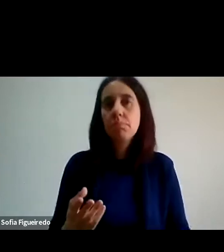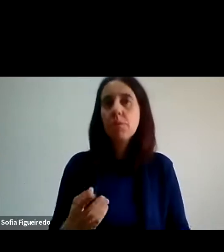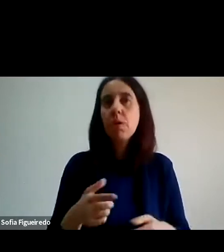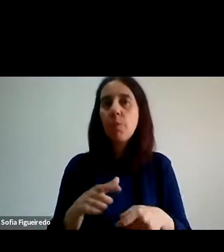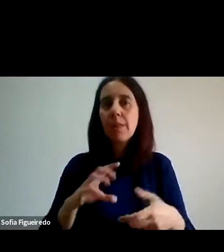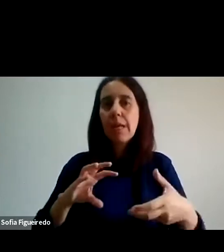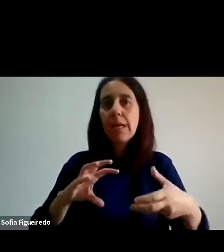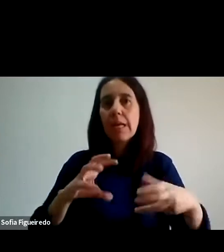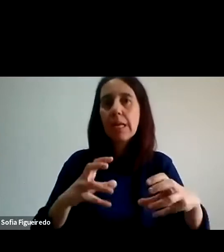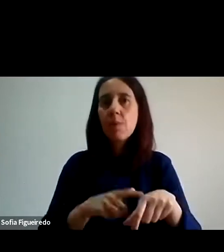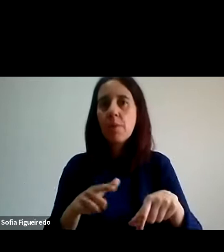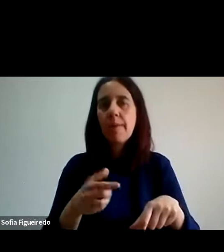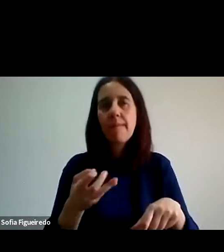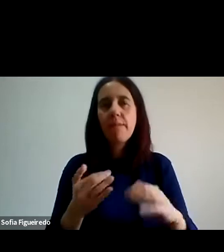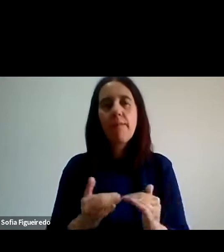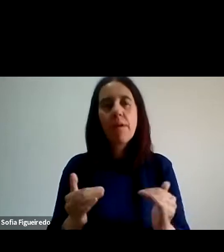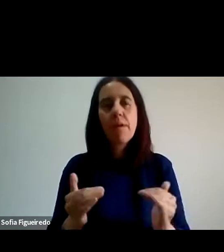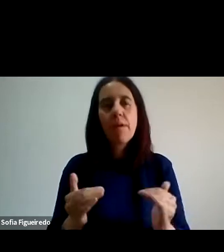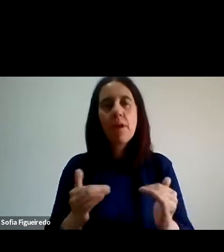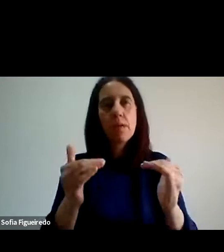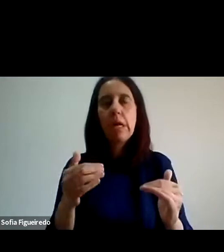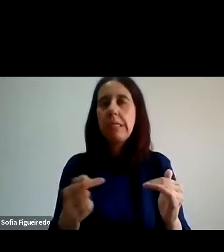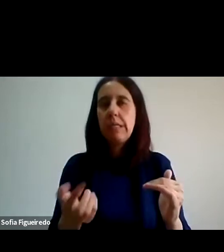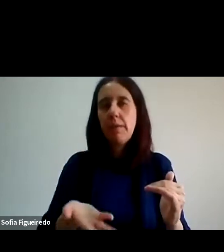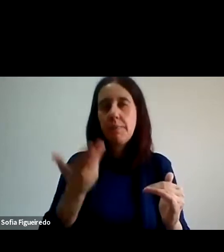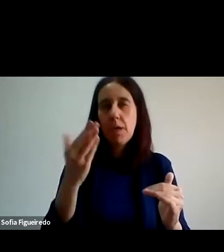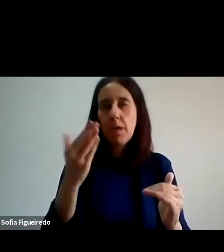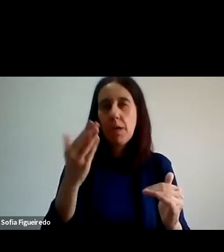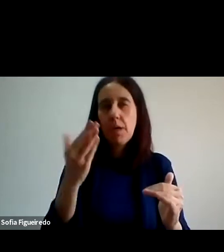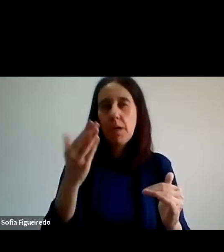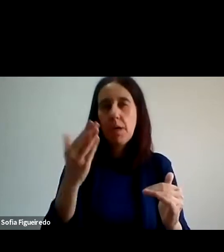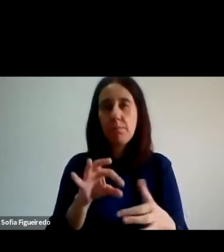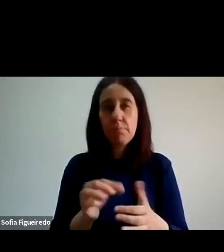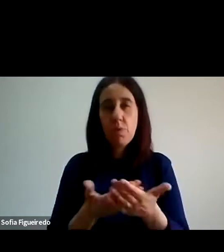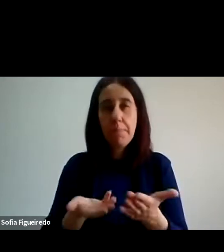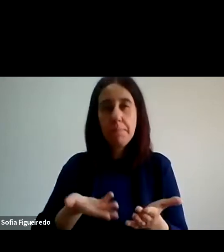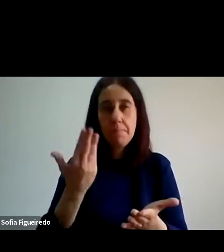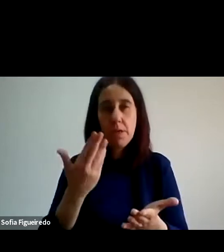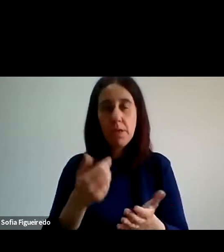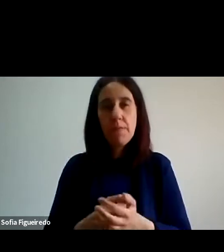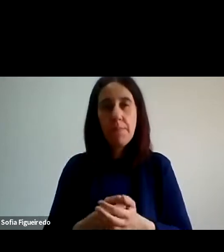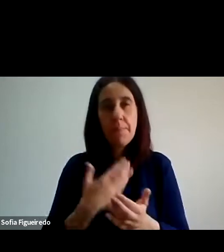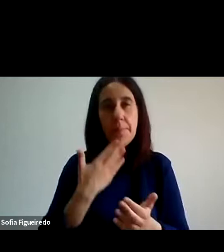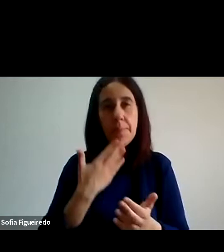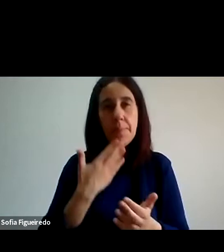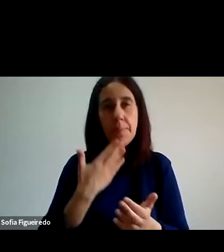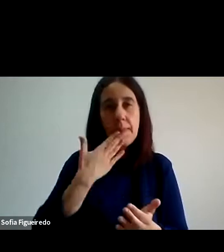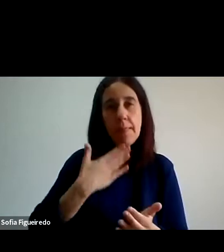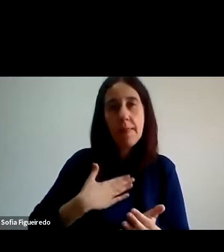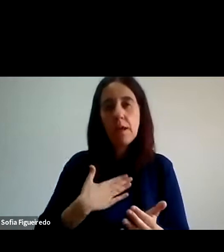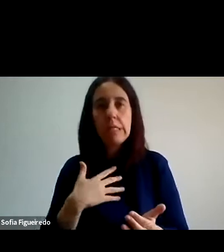crise, em momentos em que nós temos fases mais negativas na área da economia, sobretudo, leva a momentos de